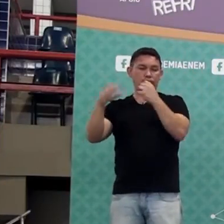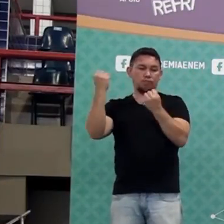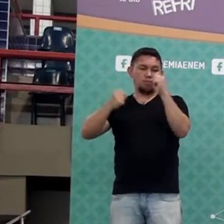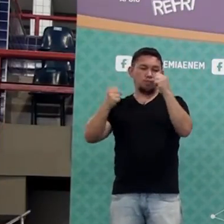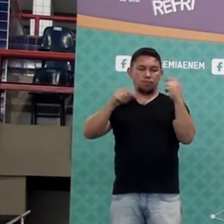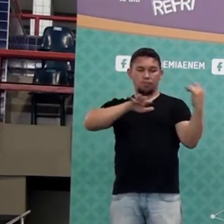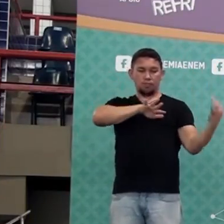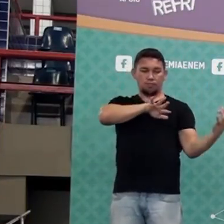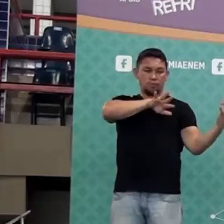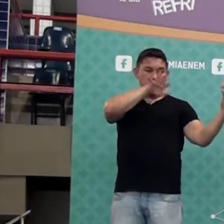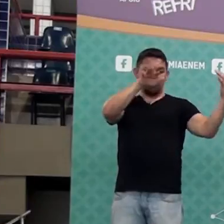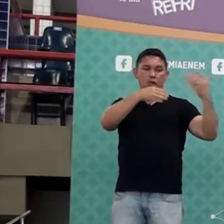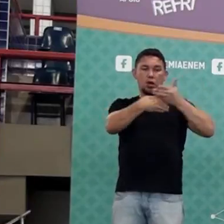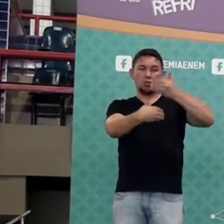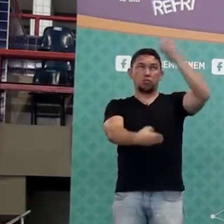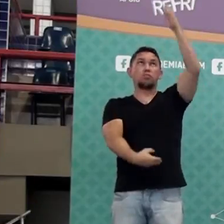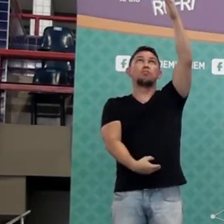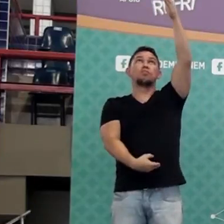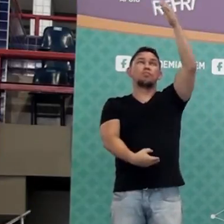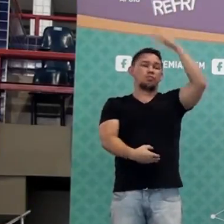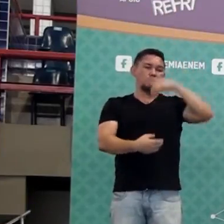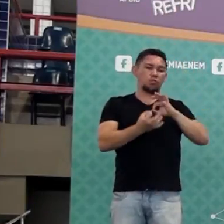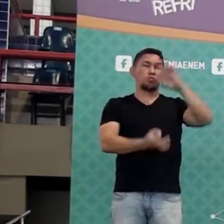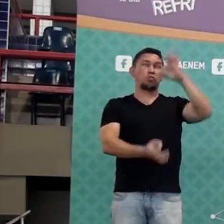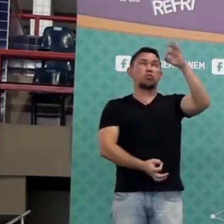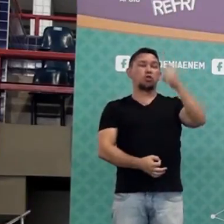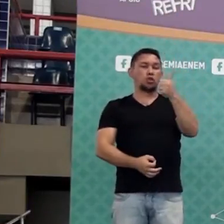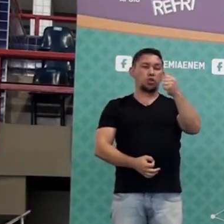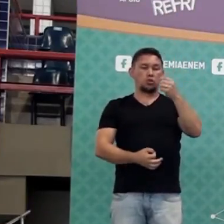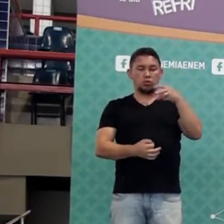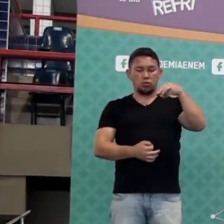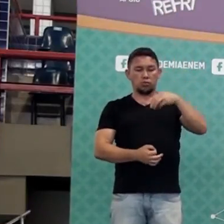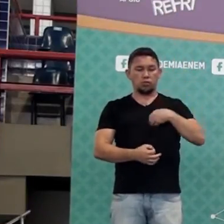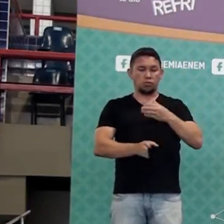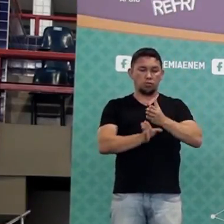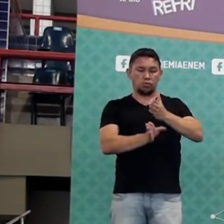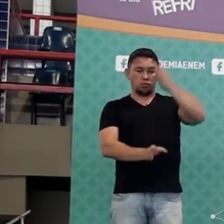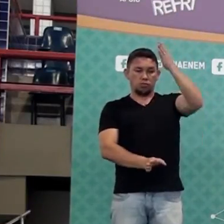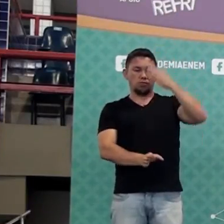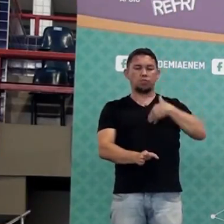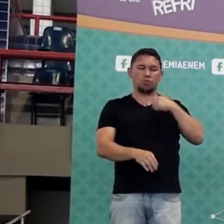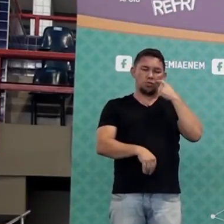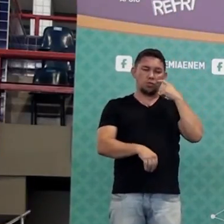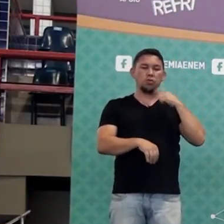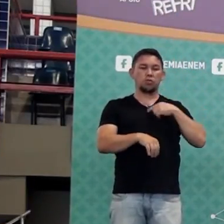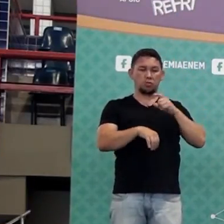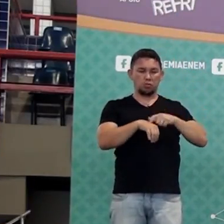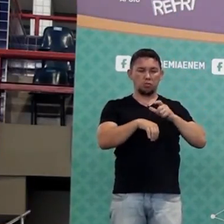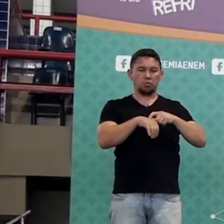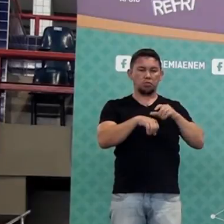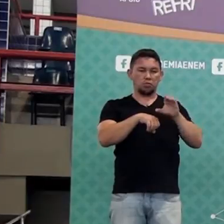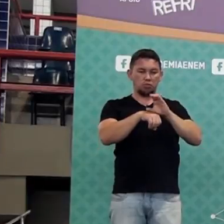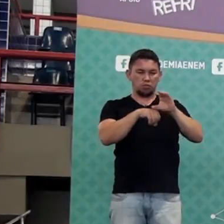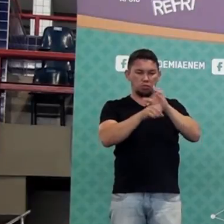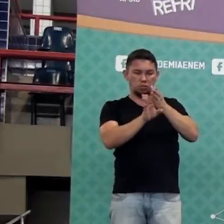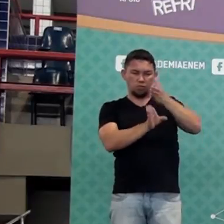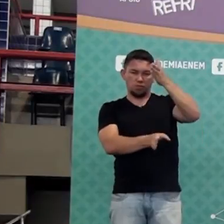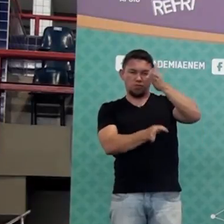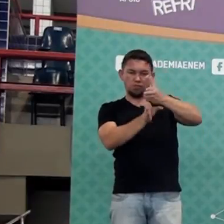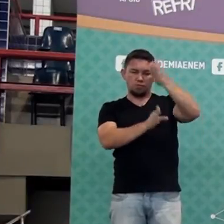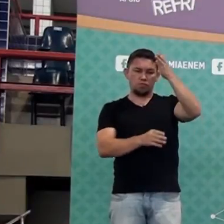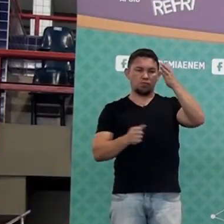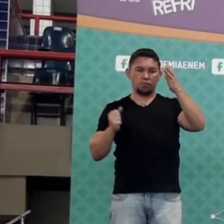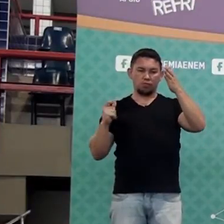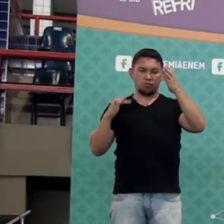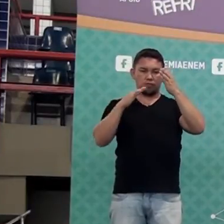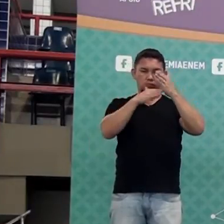lá por cima do muro da usina, que era um muro de 11 metros, revestido com chumbo. A usina já tinha sido preparada